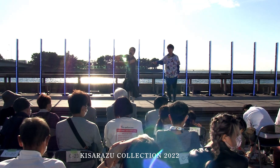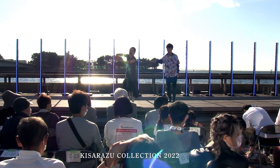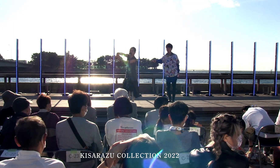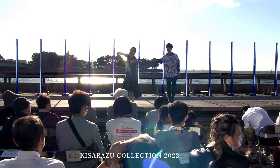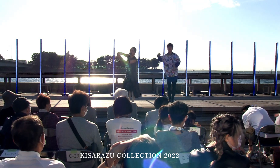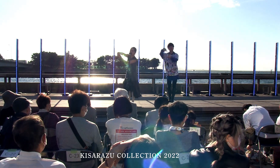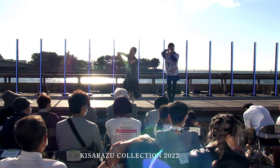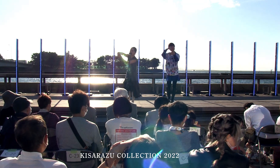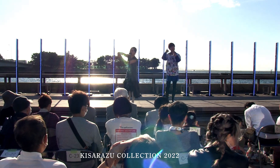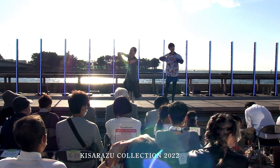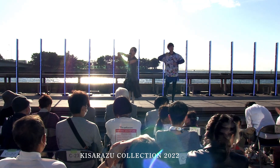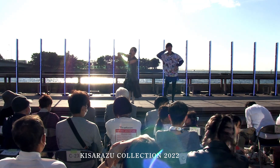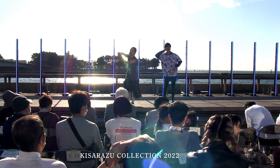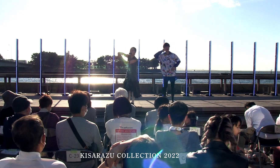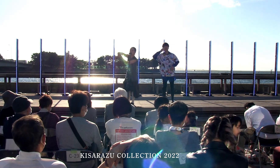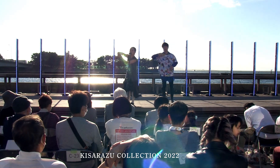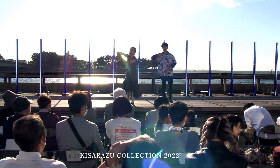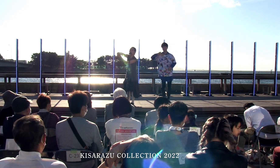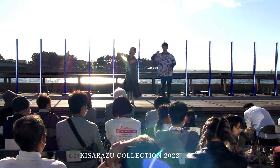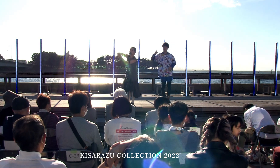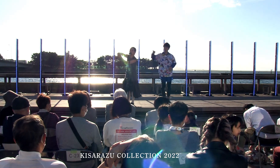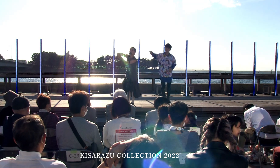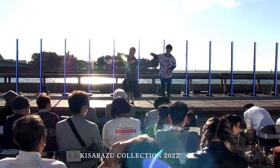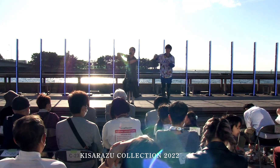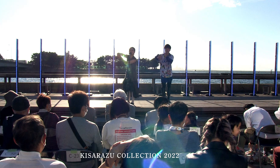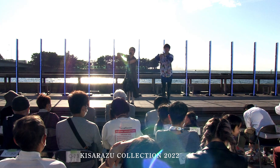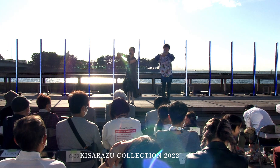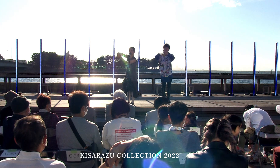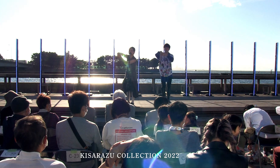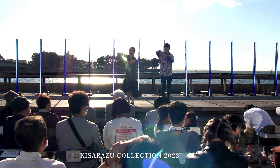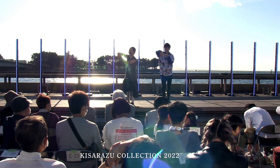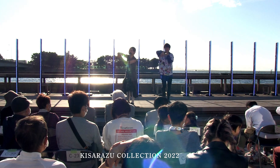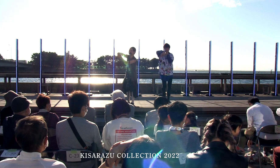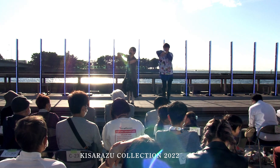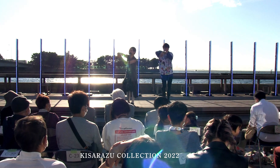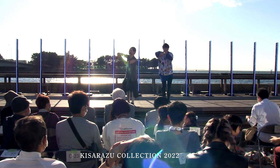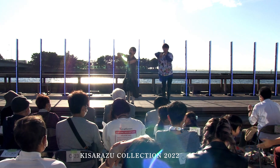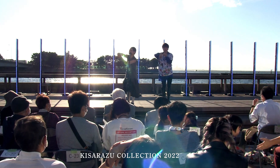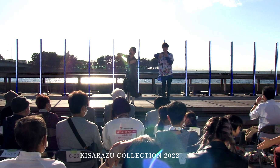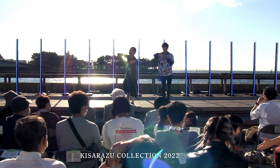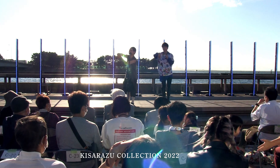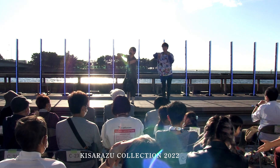立ってる方はちょっとやりづらいですが、手の甲を前にぐーっと押し出すように。